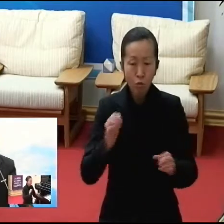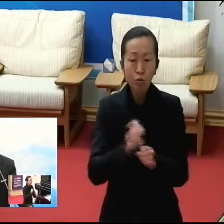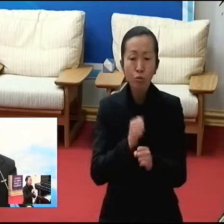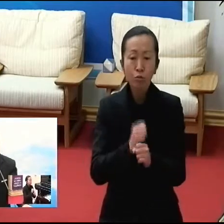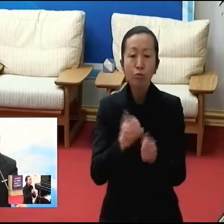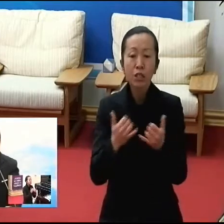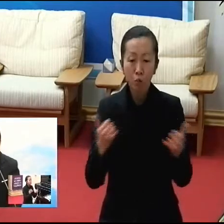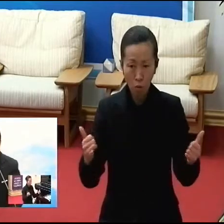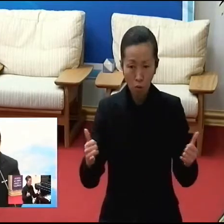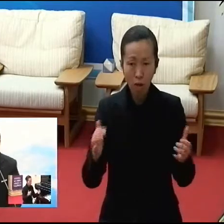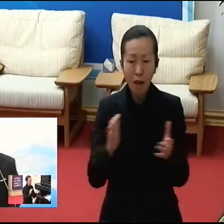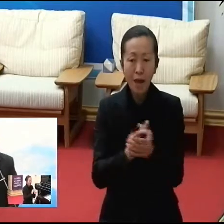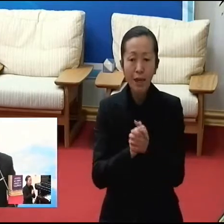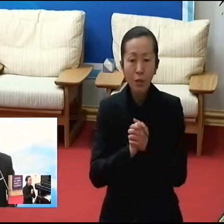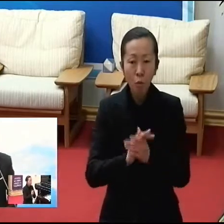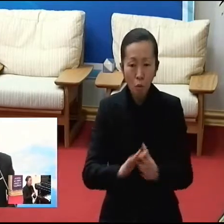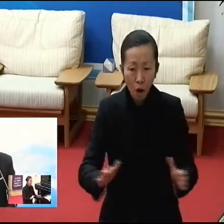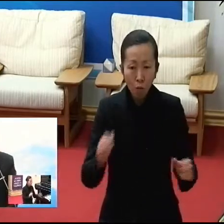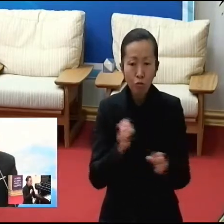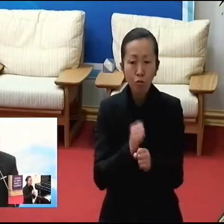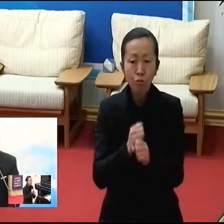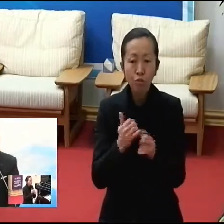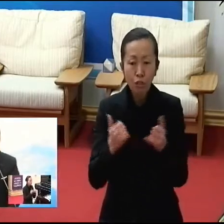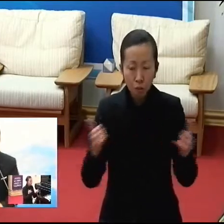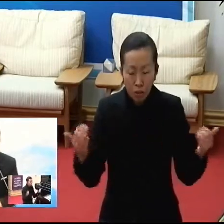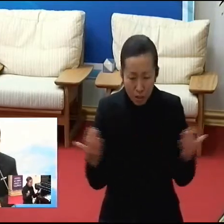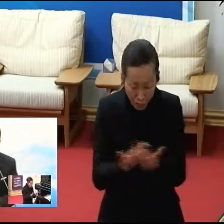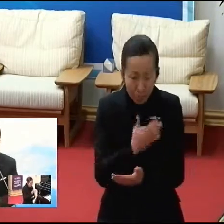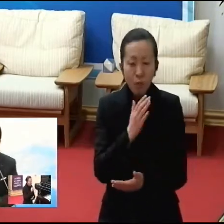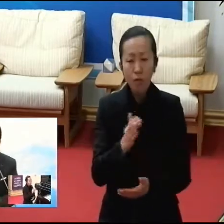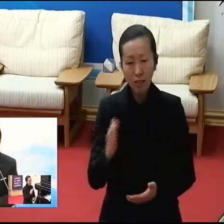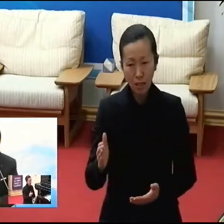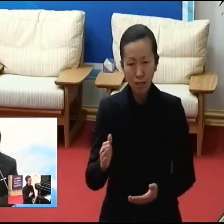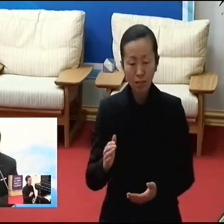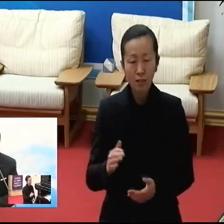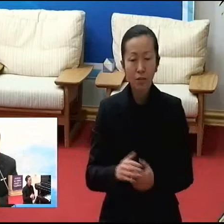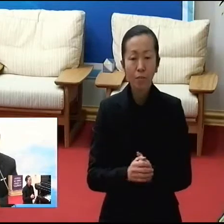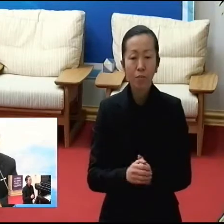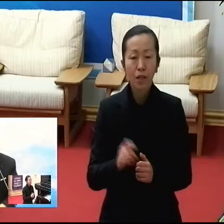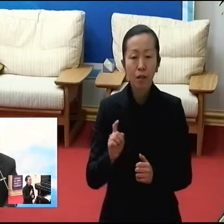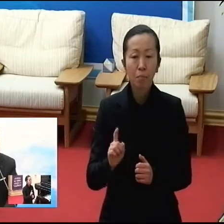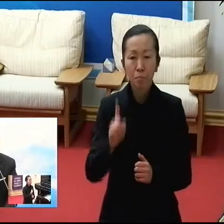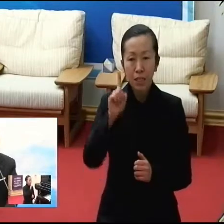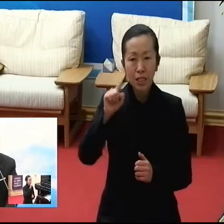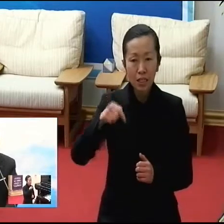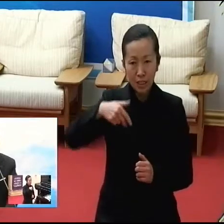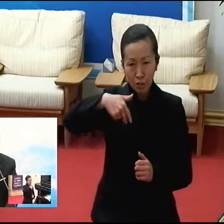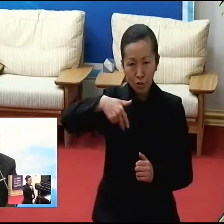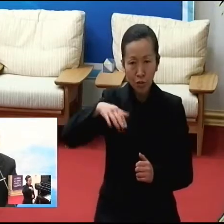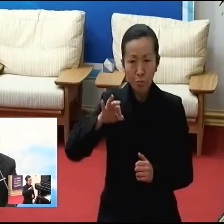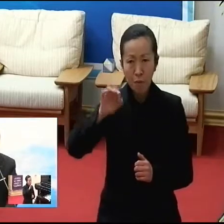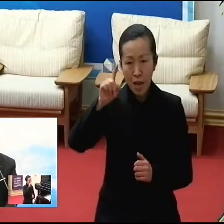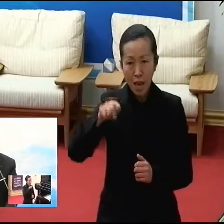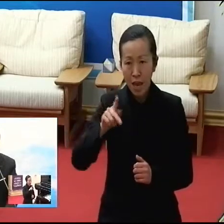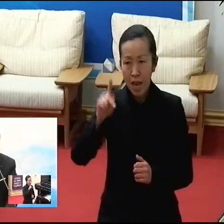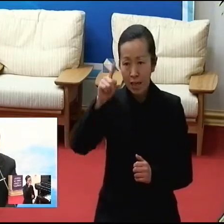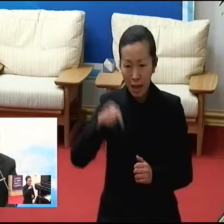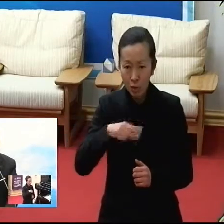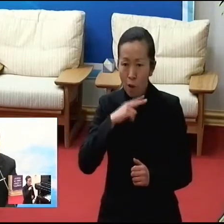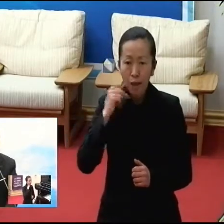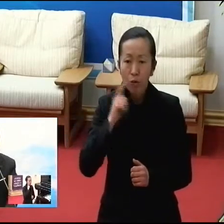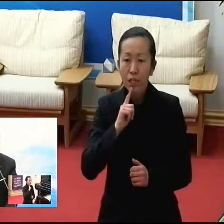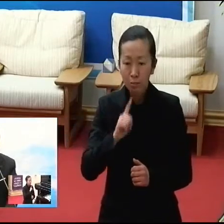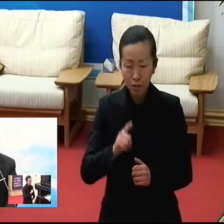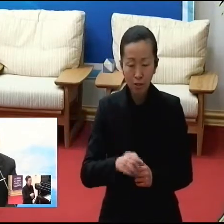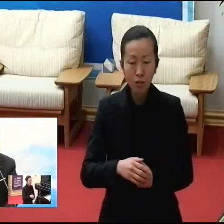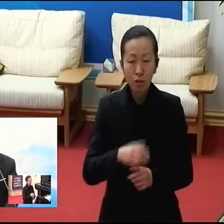メーカーになるようにしてください。 원수는 내가 갚는 것이 아니고 하나님께 맡기시기 바랍니다. 復讐っていうのは私